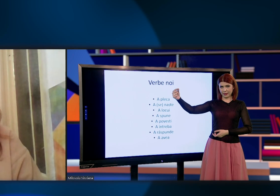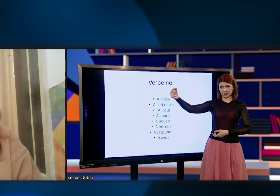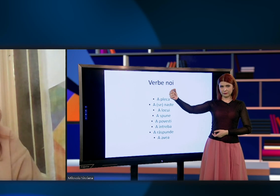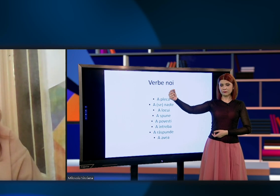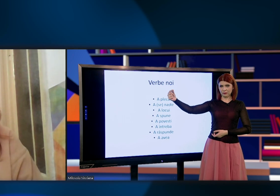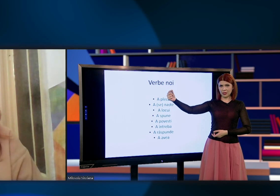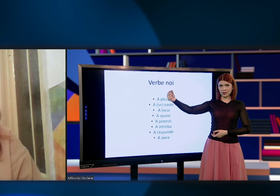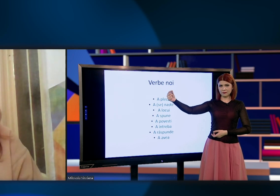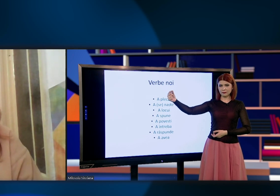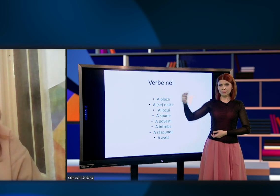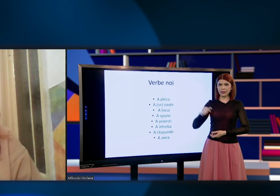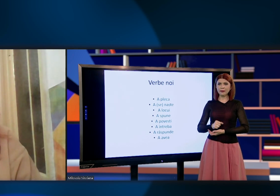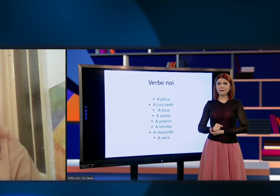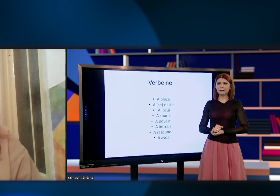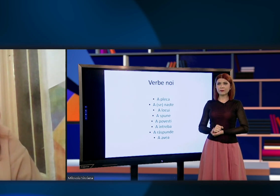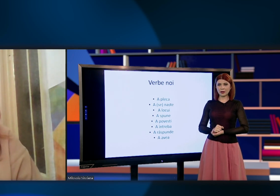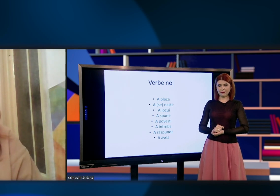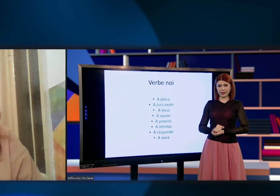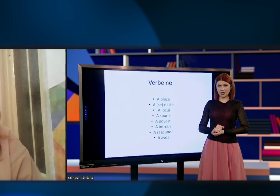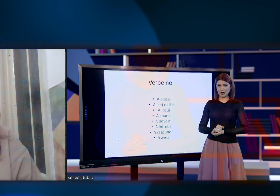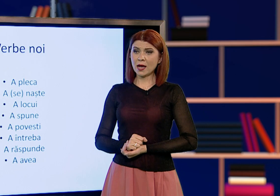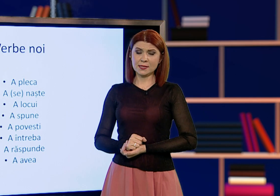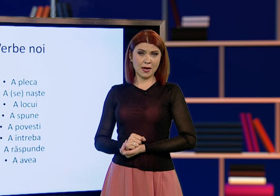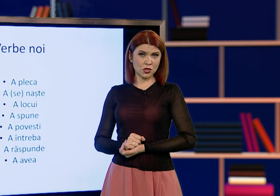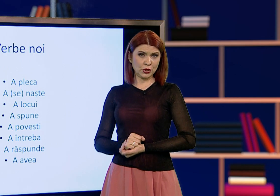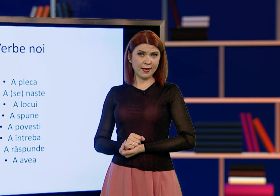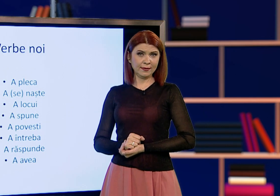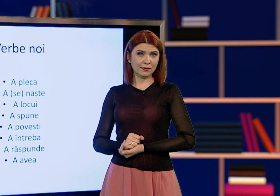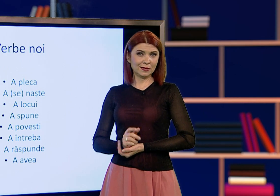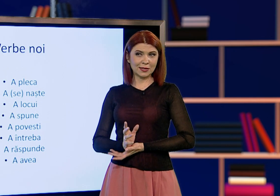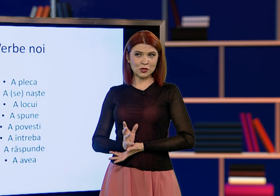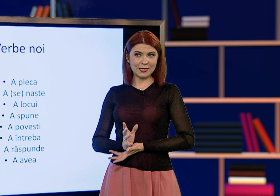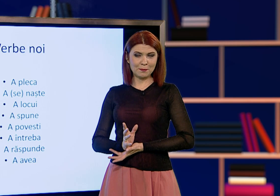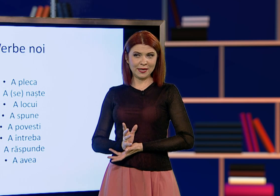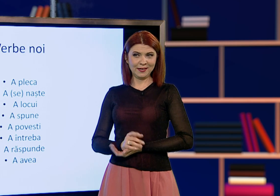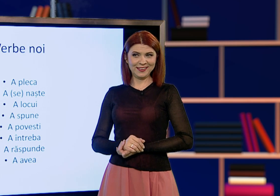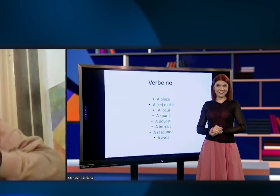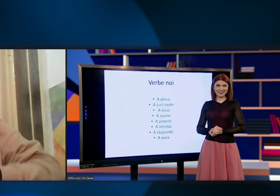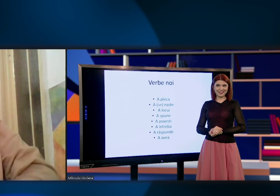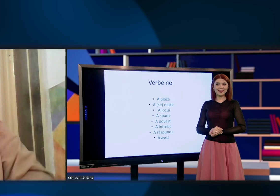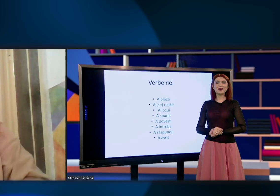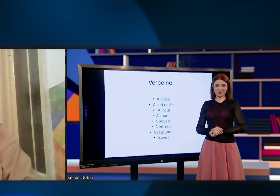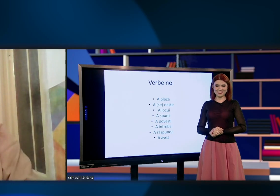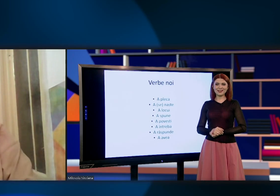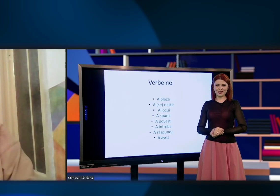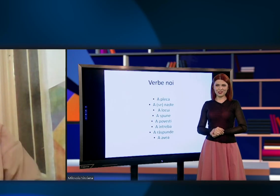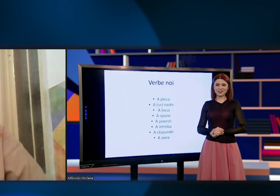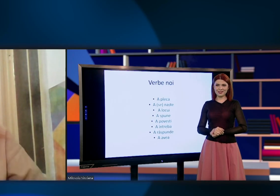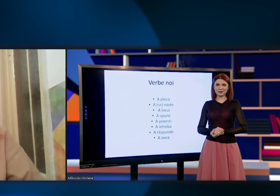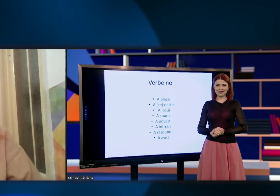Da bine a pleca a se naște cred că acesta e mai a se naște Sigur că